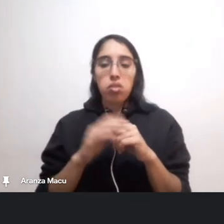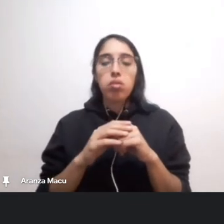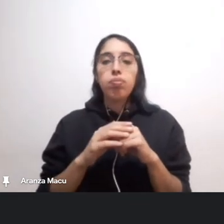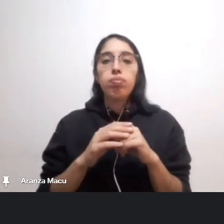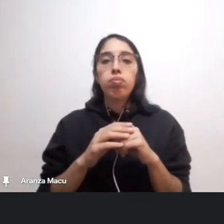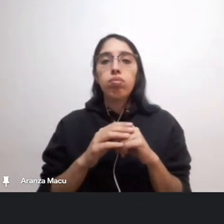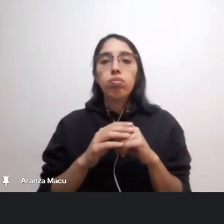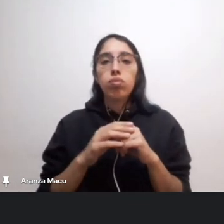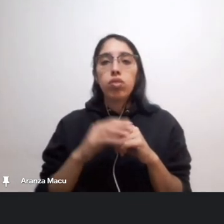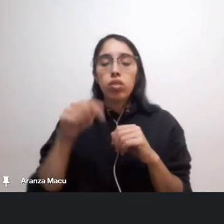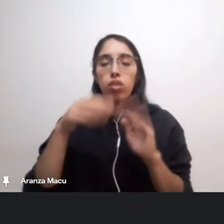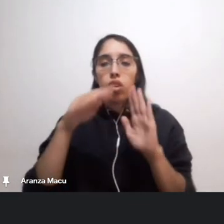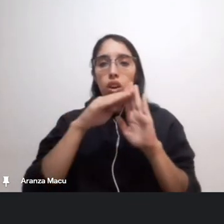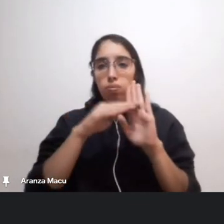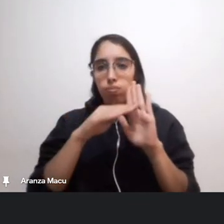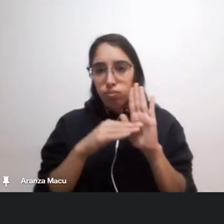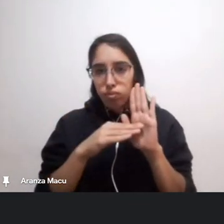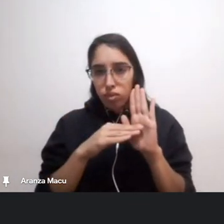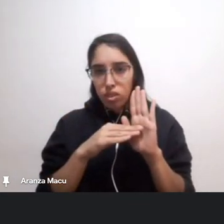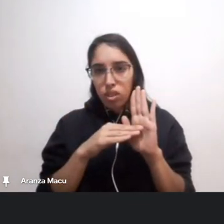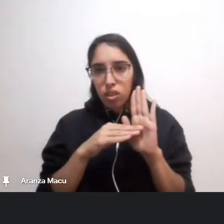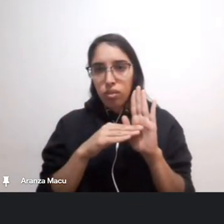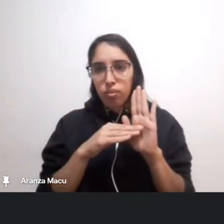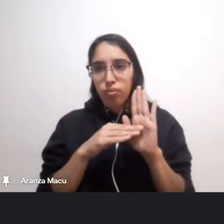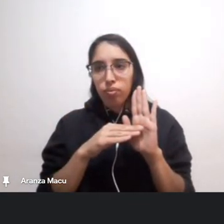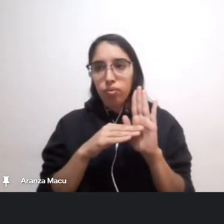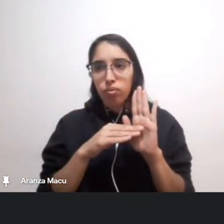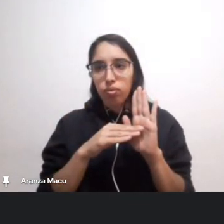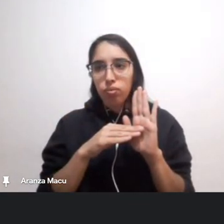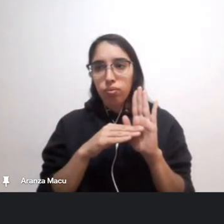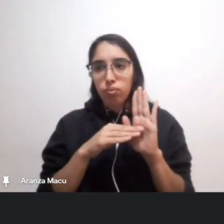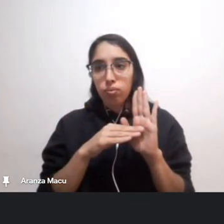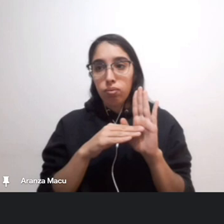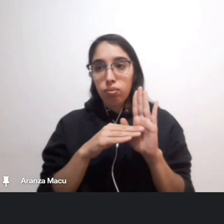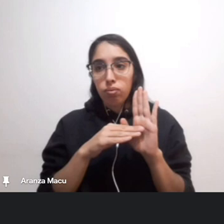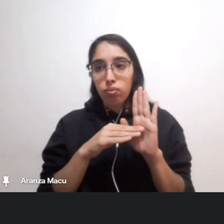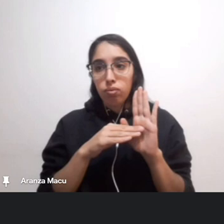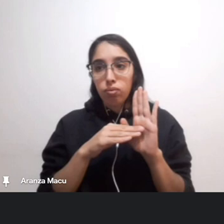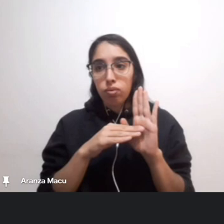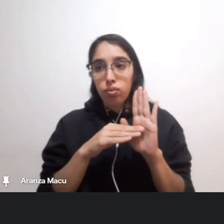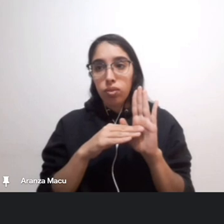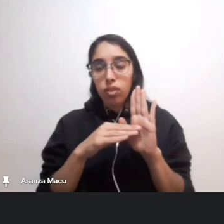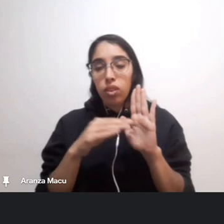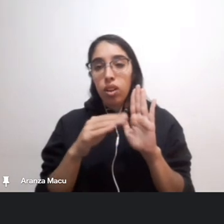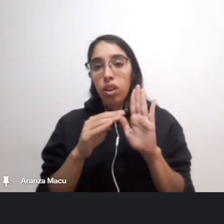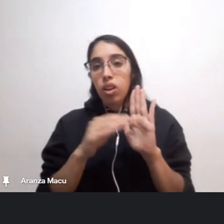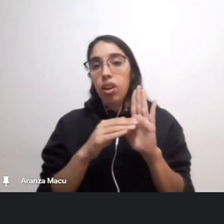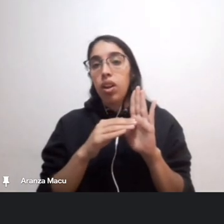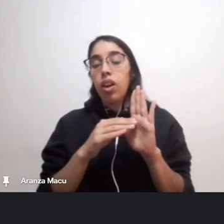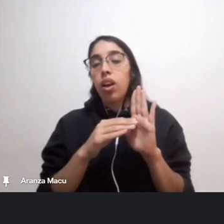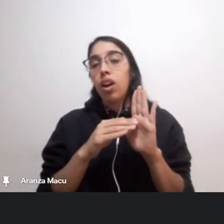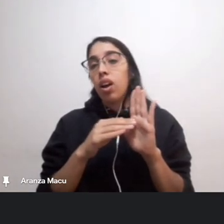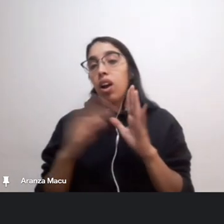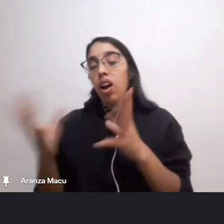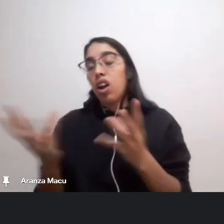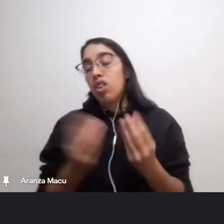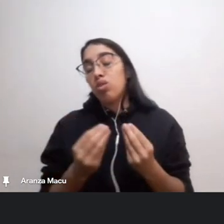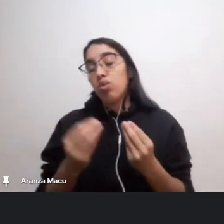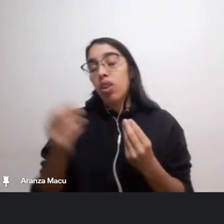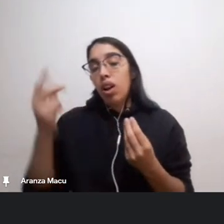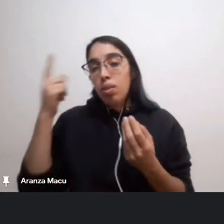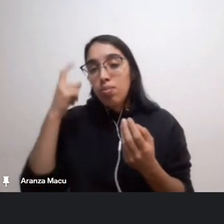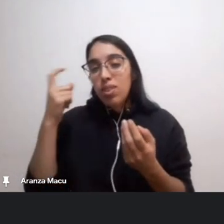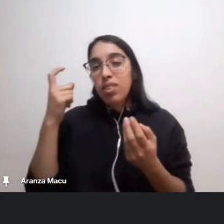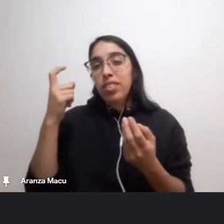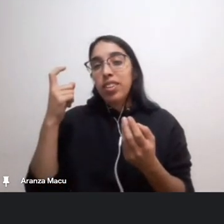que facilita mucho el aprendizaje de inglés, de los verbos en inglés, es que es para todas las personas